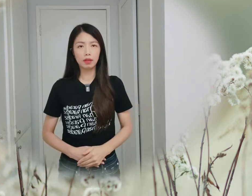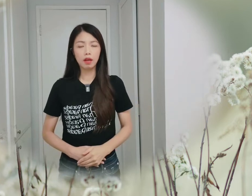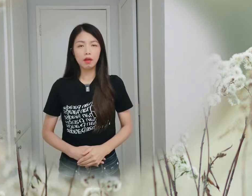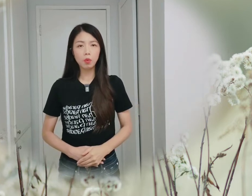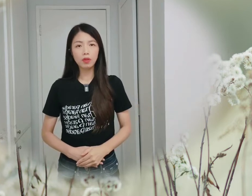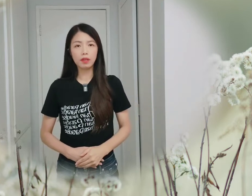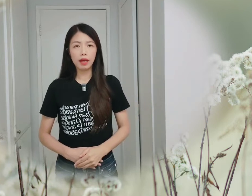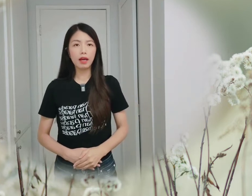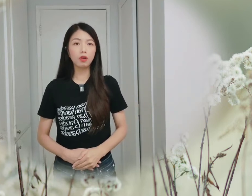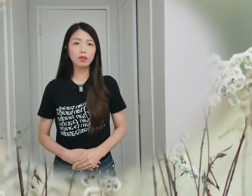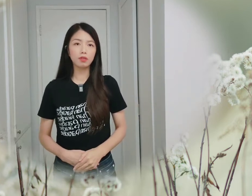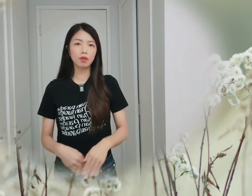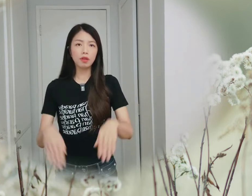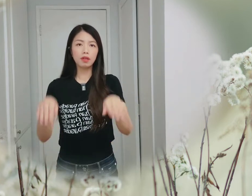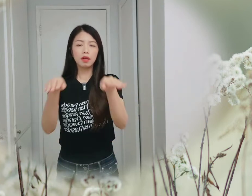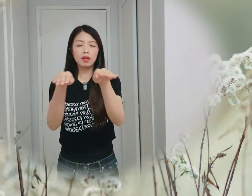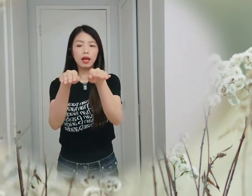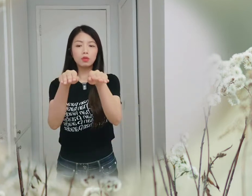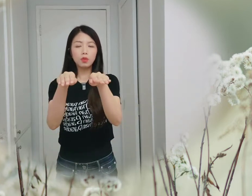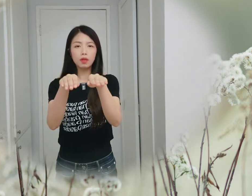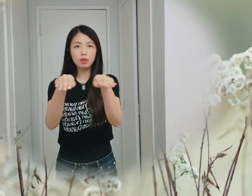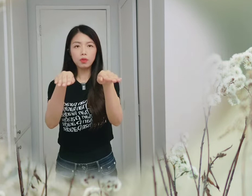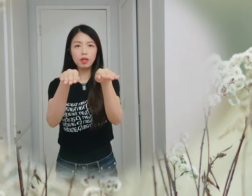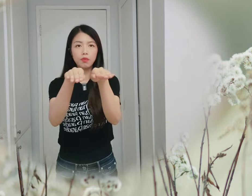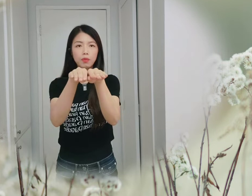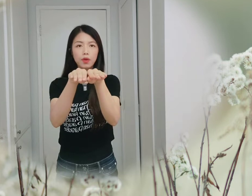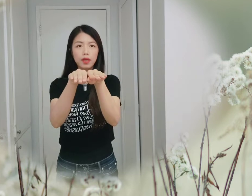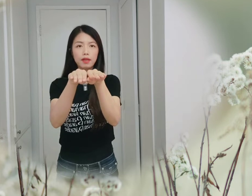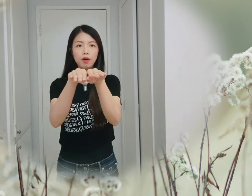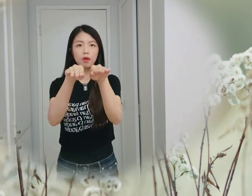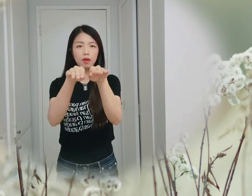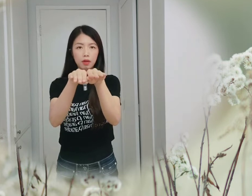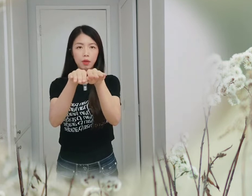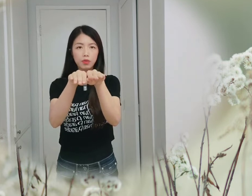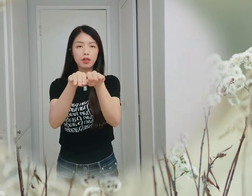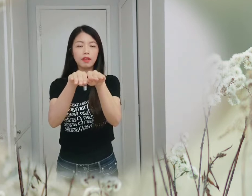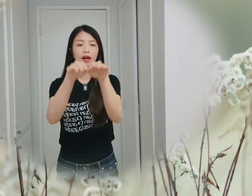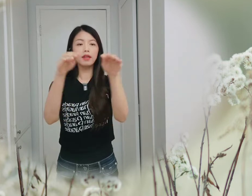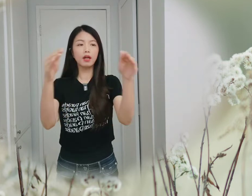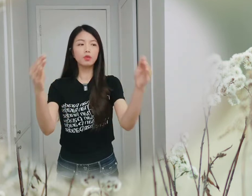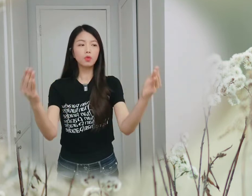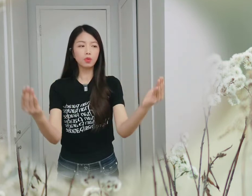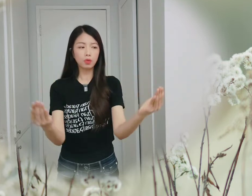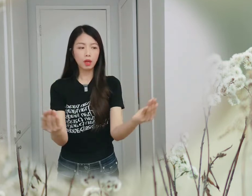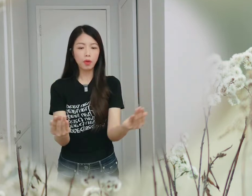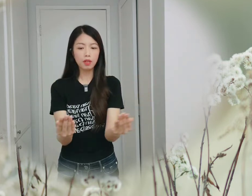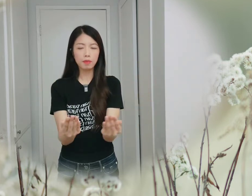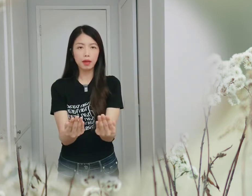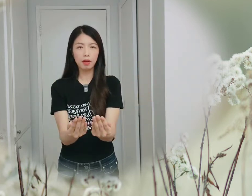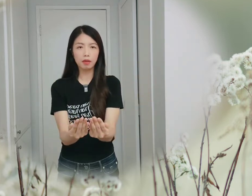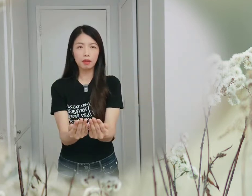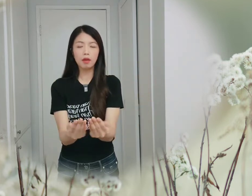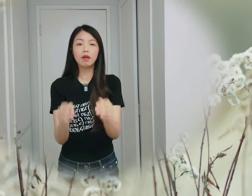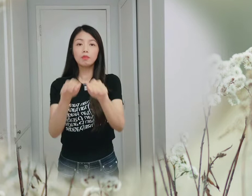모든 다 이런 뜻의 수어는 양손을 손등이 위를 보이게 해서 이렇게 붙이셨다가 양쪽으로 둥글게